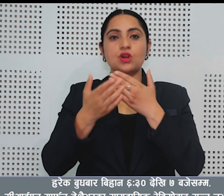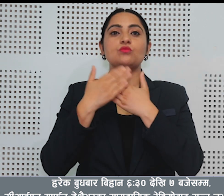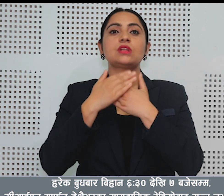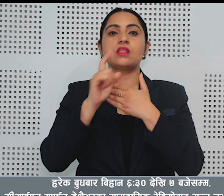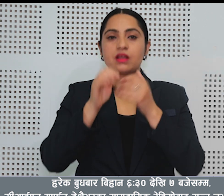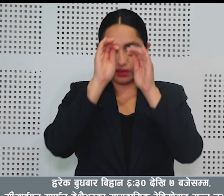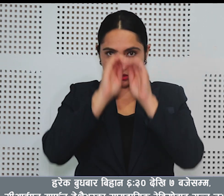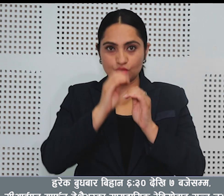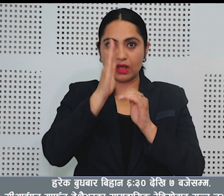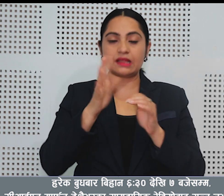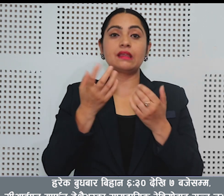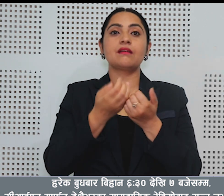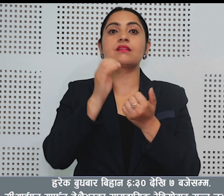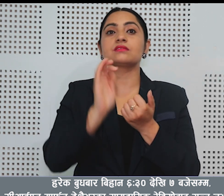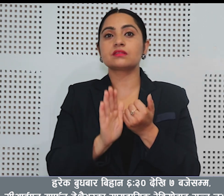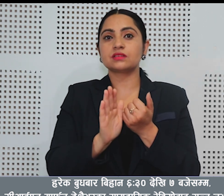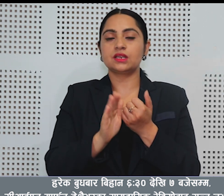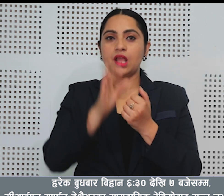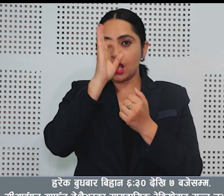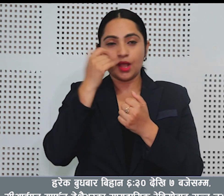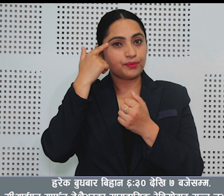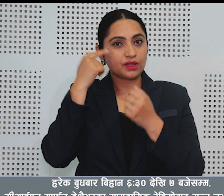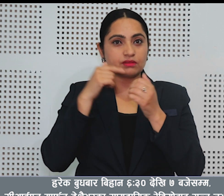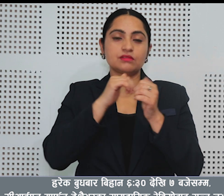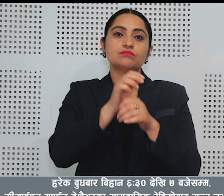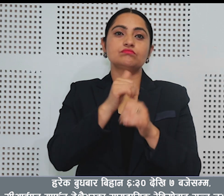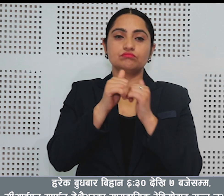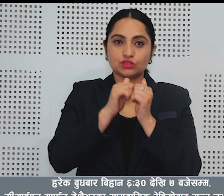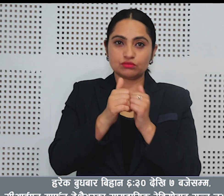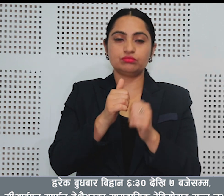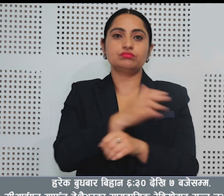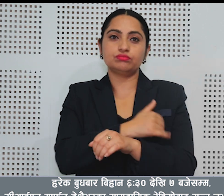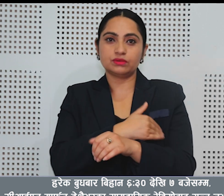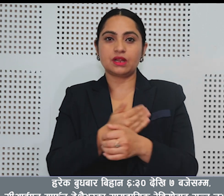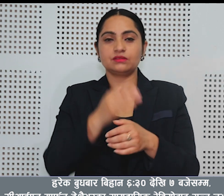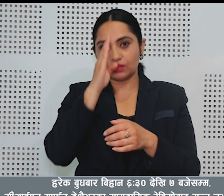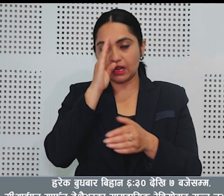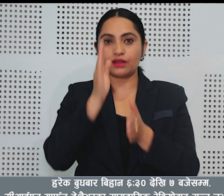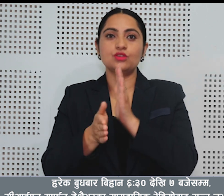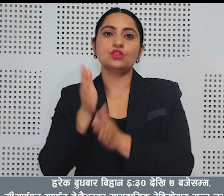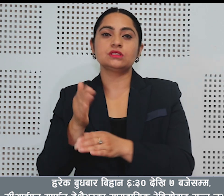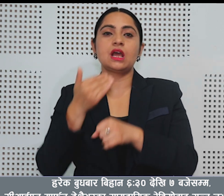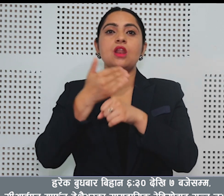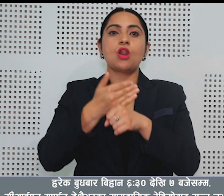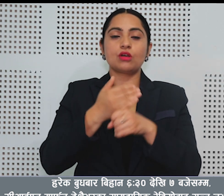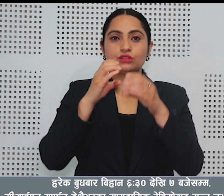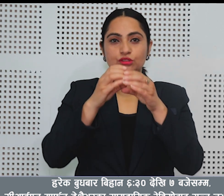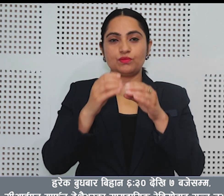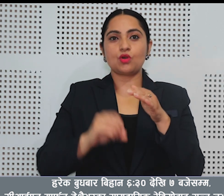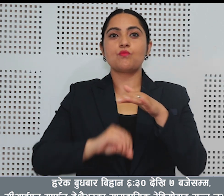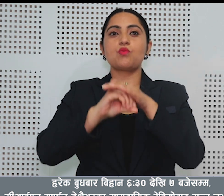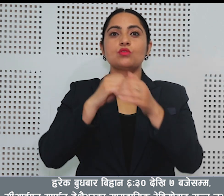पुनरुत्थानका लागि सरकारवालाले के गर्न सक्छन्, विज्ञ संघको परामर्श, साथै सरकारका योजना, लक्षित वर्गको पहुँच